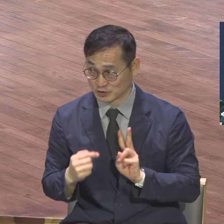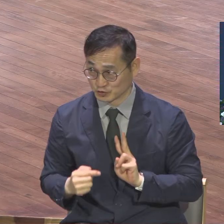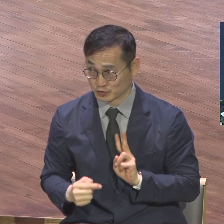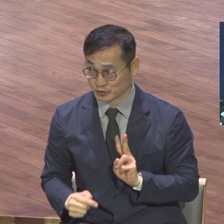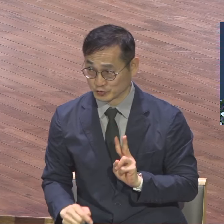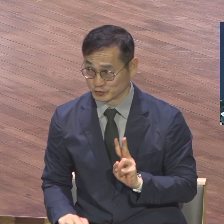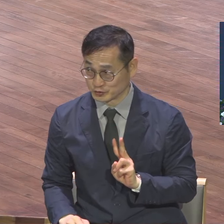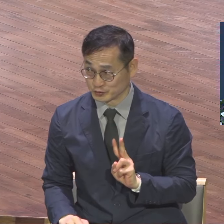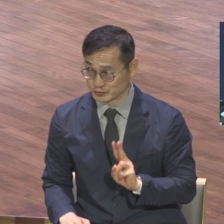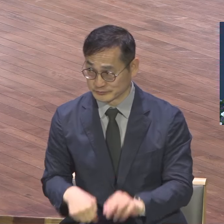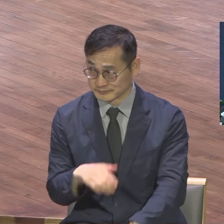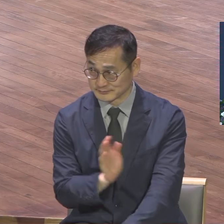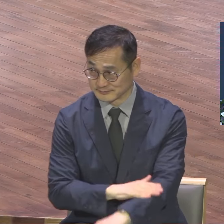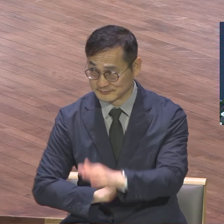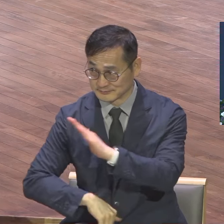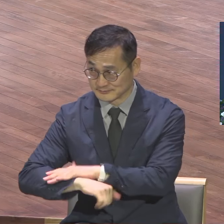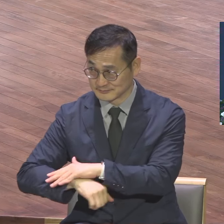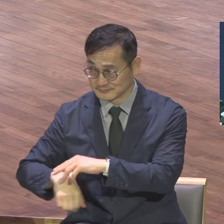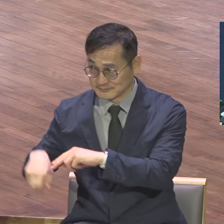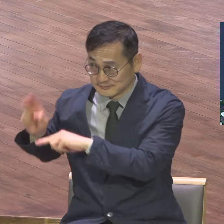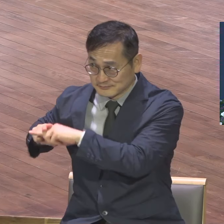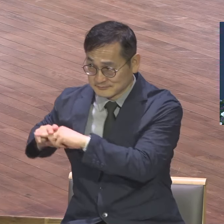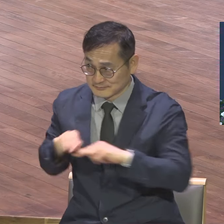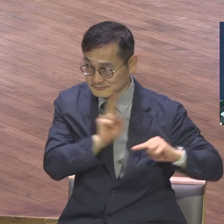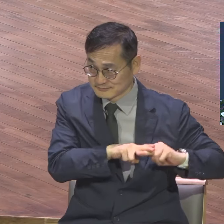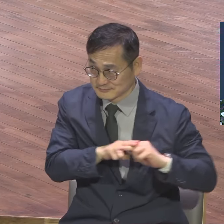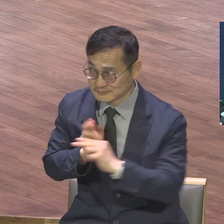형제를 좌우에 세워주세요.